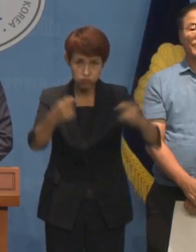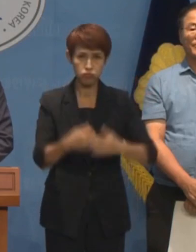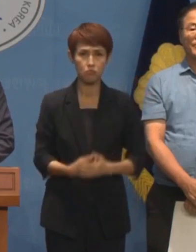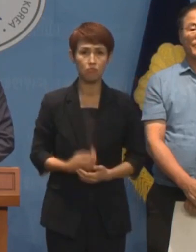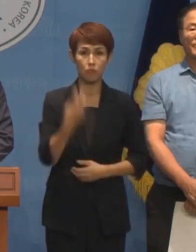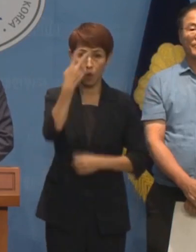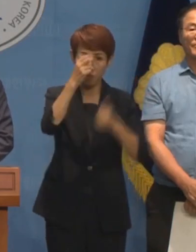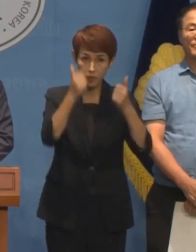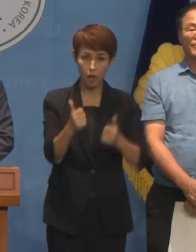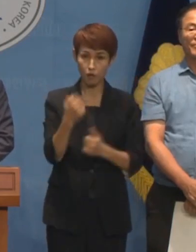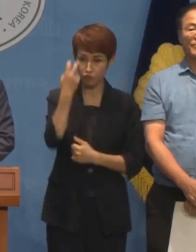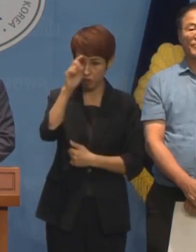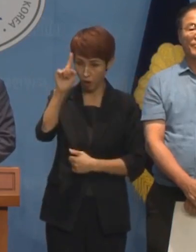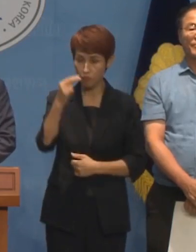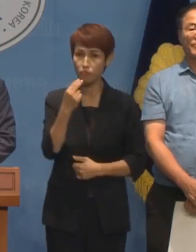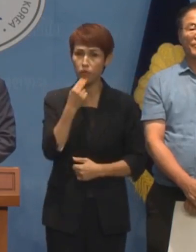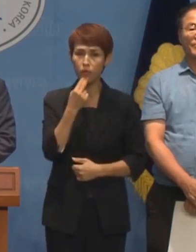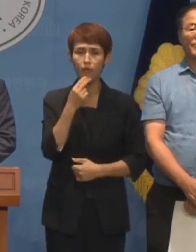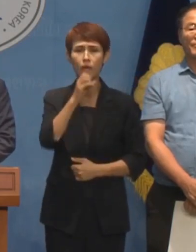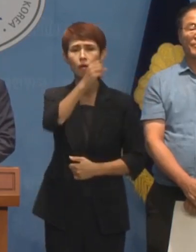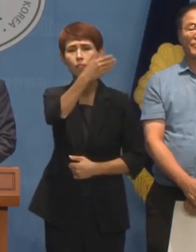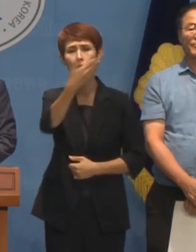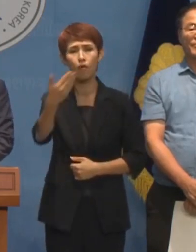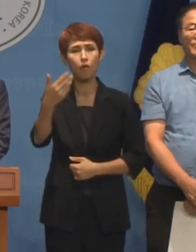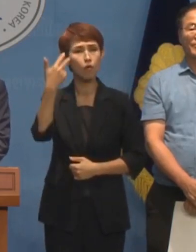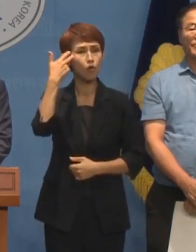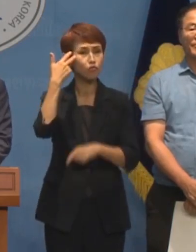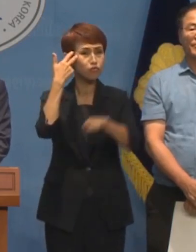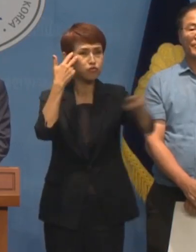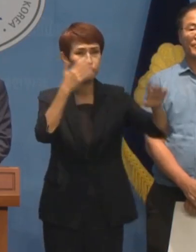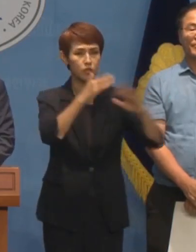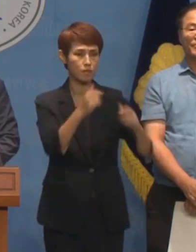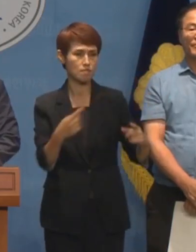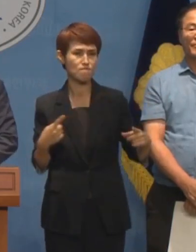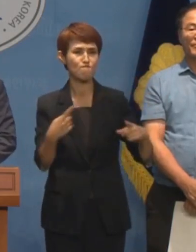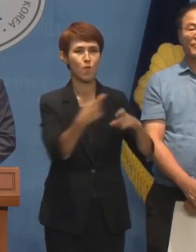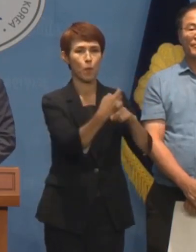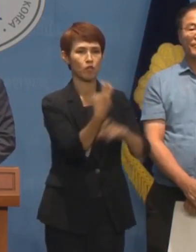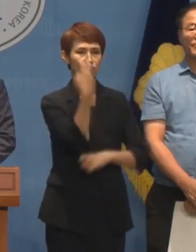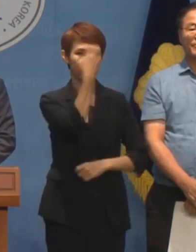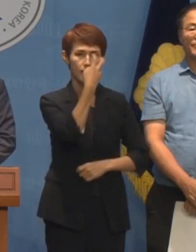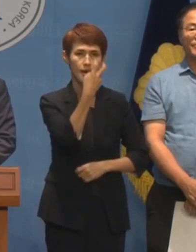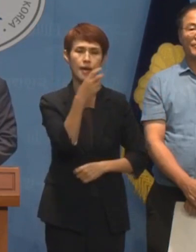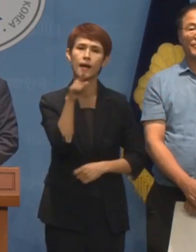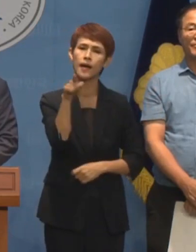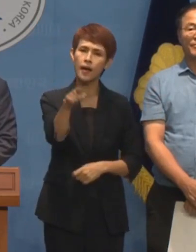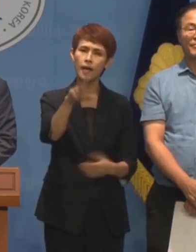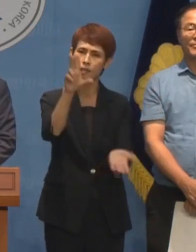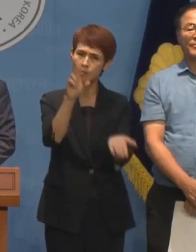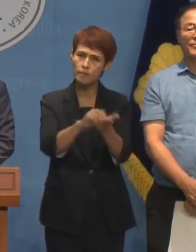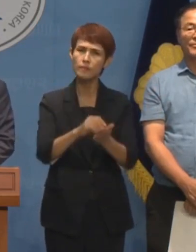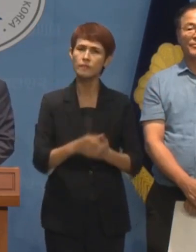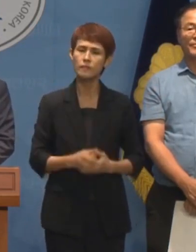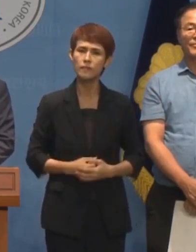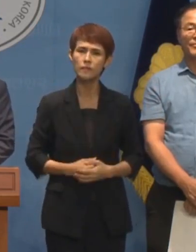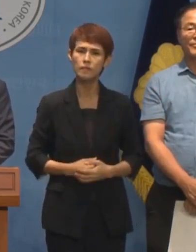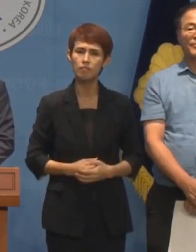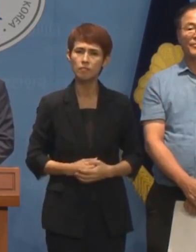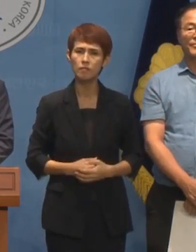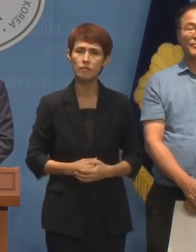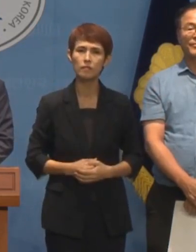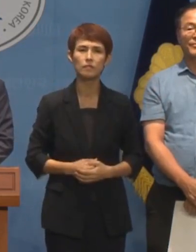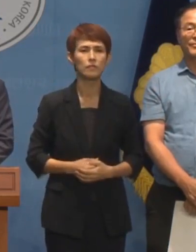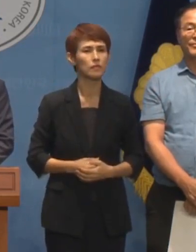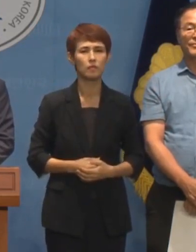애꿎은 양평과 여주의 일꾼들만 보복성 수사를 하는 것은 결코 이거는